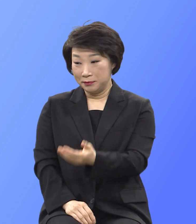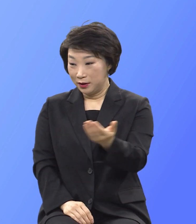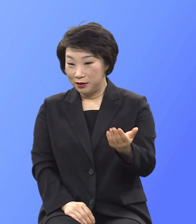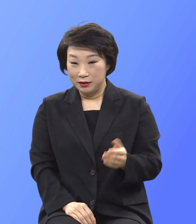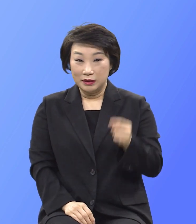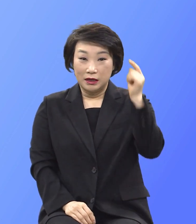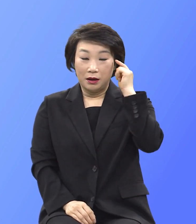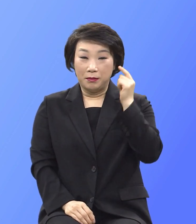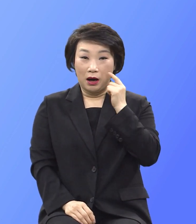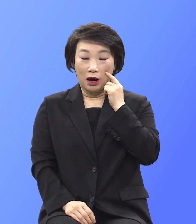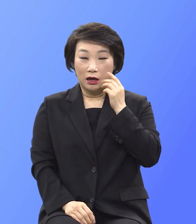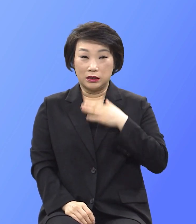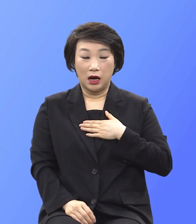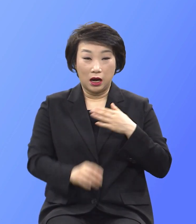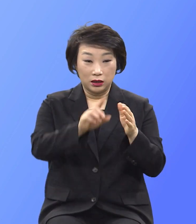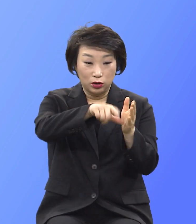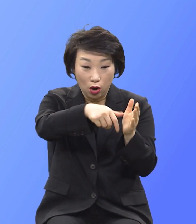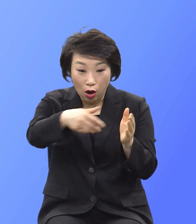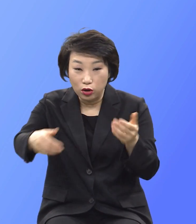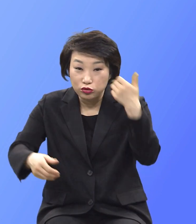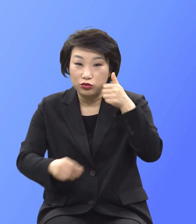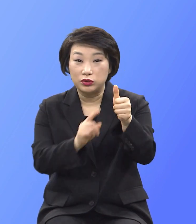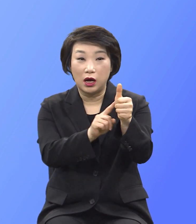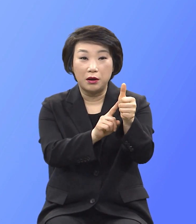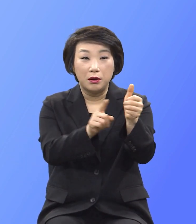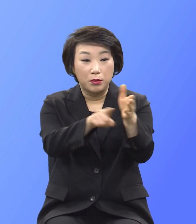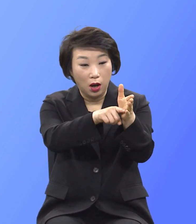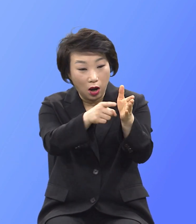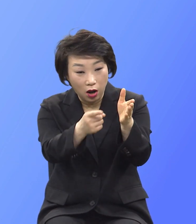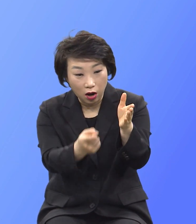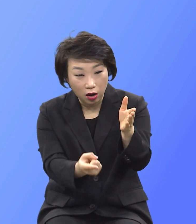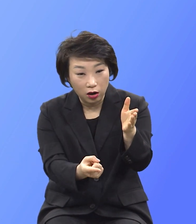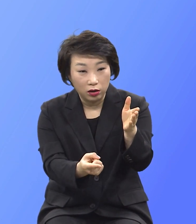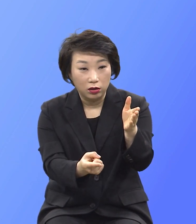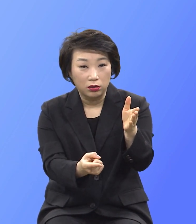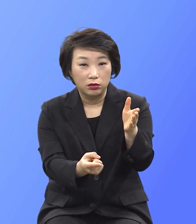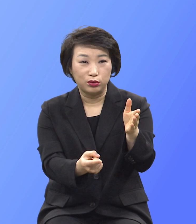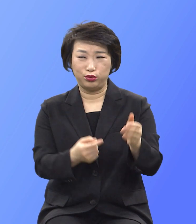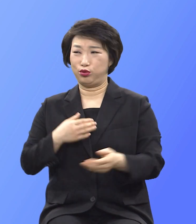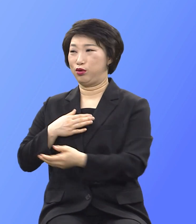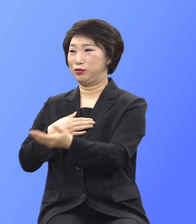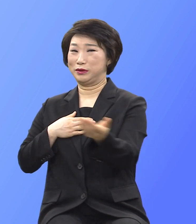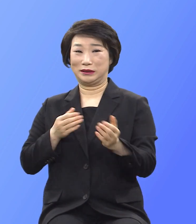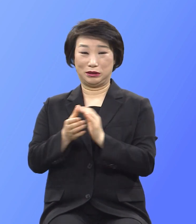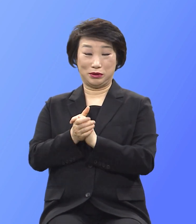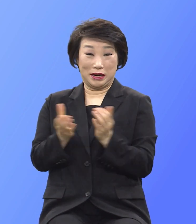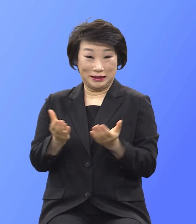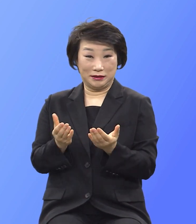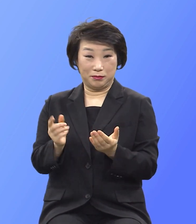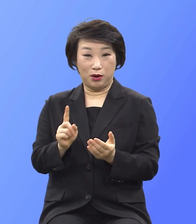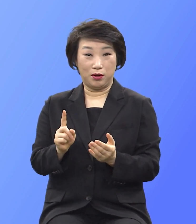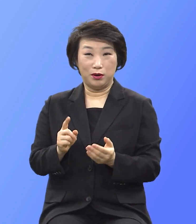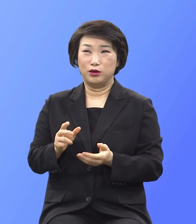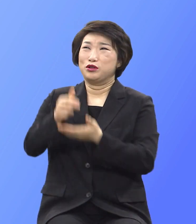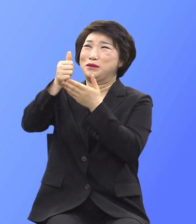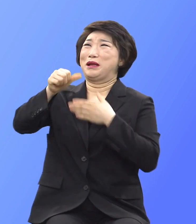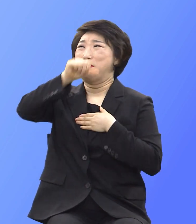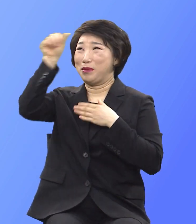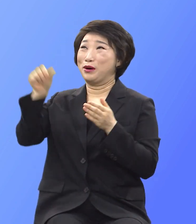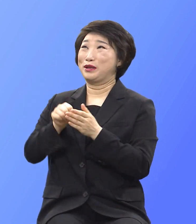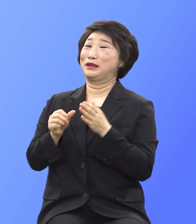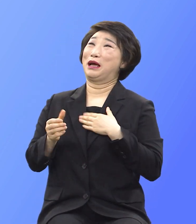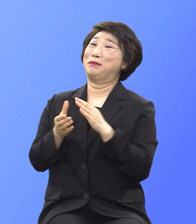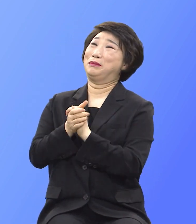들어야 돼요. 후일에 어떤 사람이 믿음에서 떠나. 여러분들이 기도할 일이 뭐냐? 주님, 내 평생에